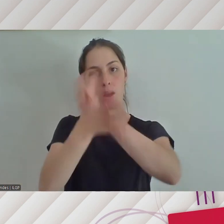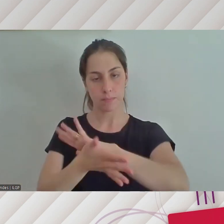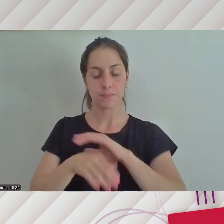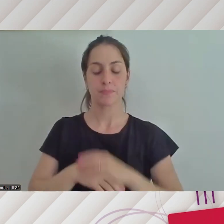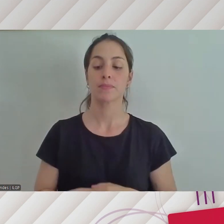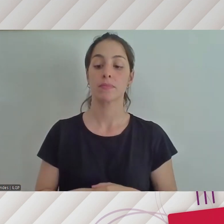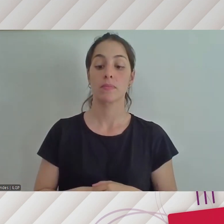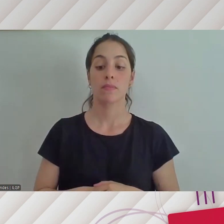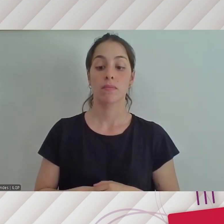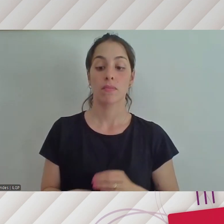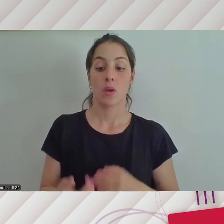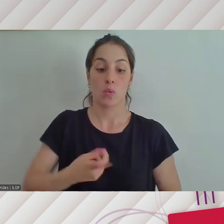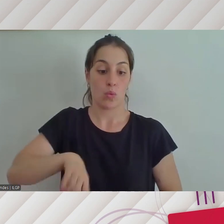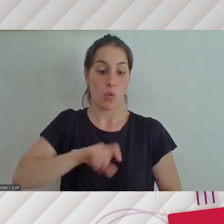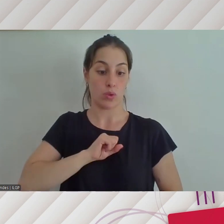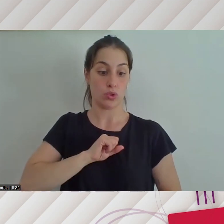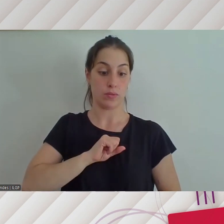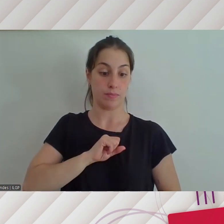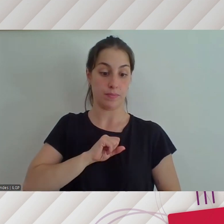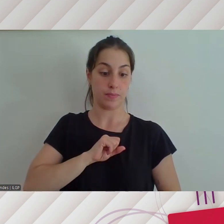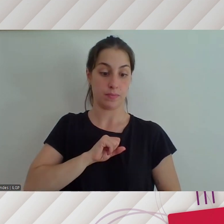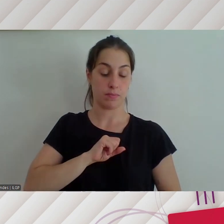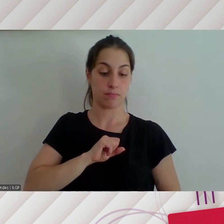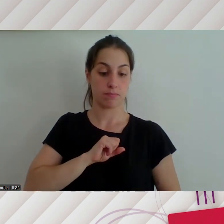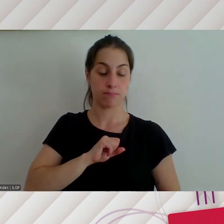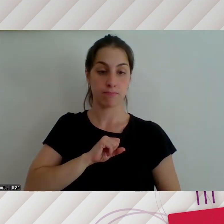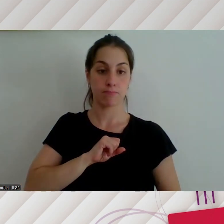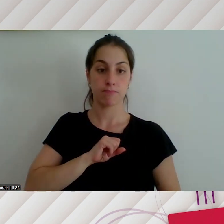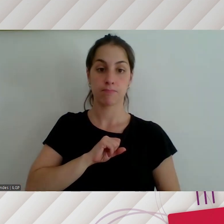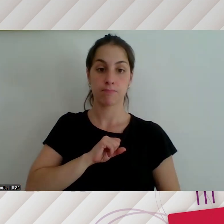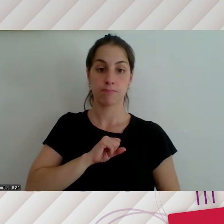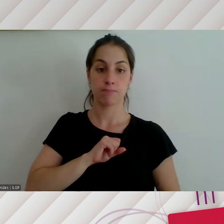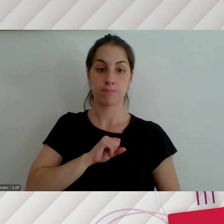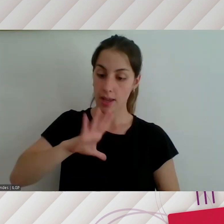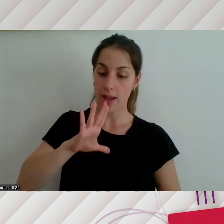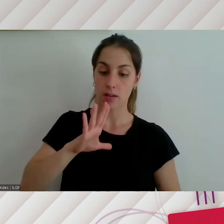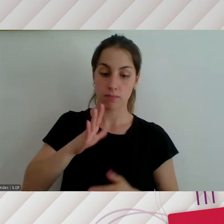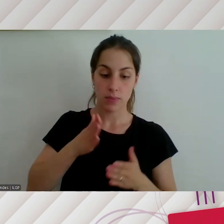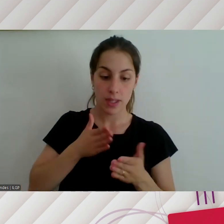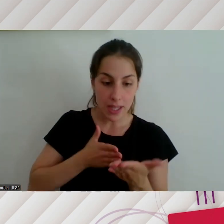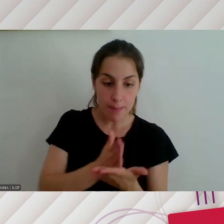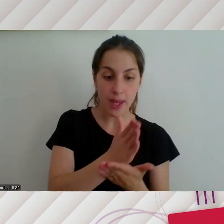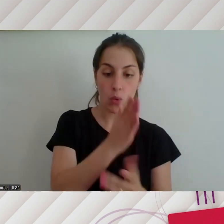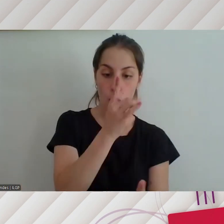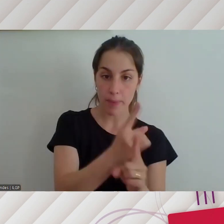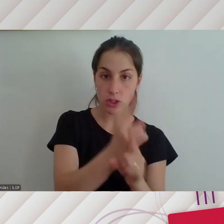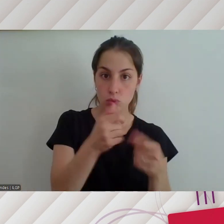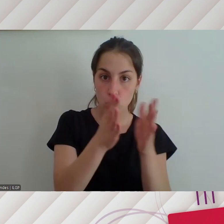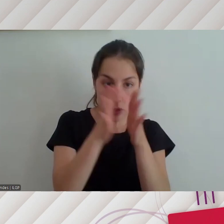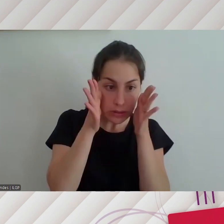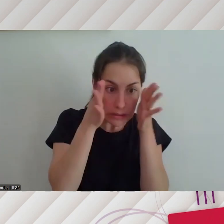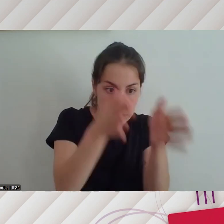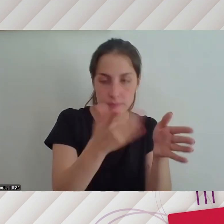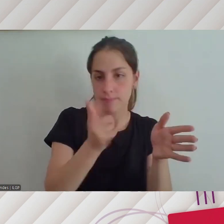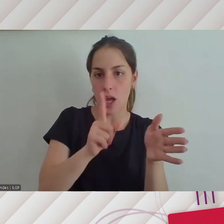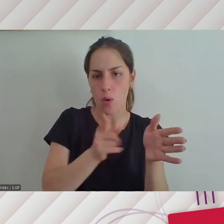não pretendemos seguir todos o mesmo caminho, pretendemos sim que o INA nos faculte uma praça para